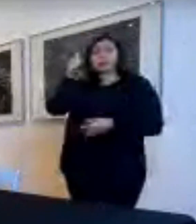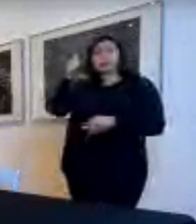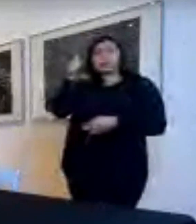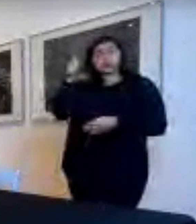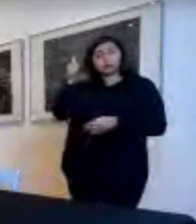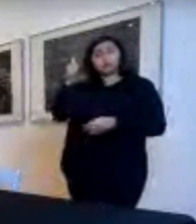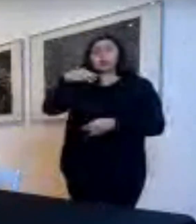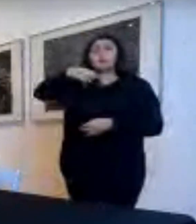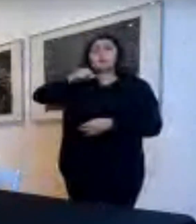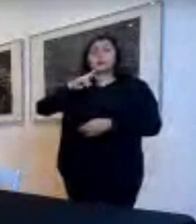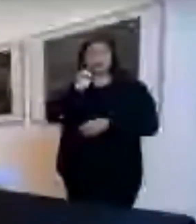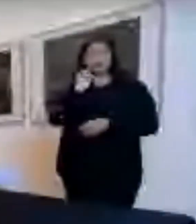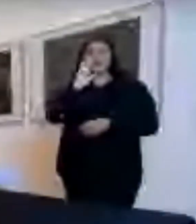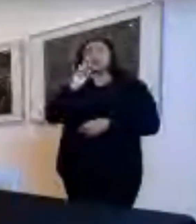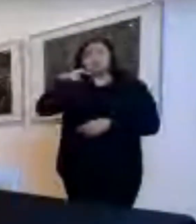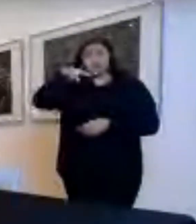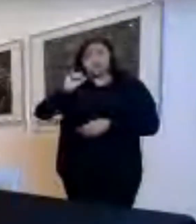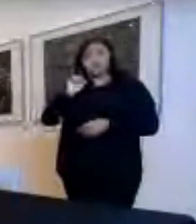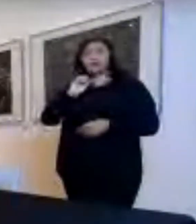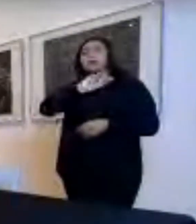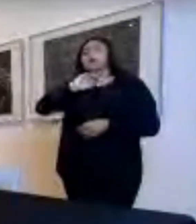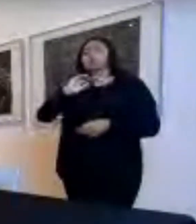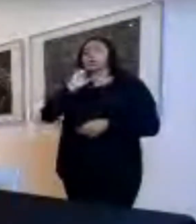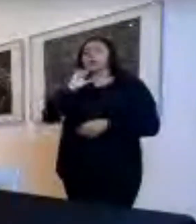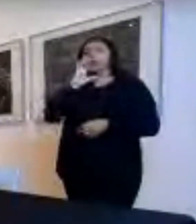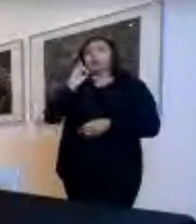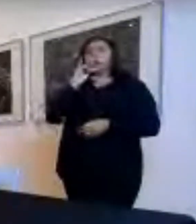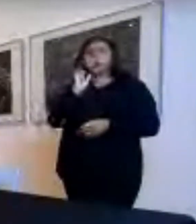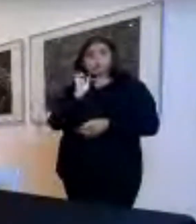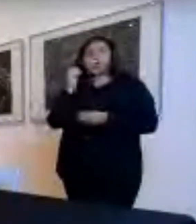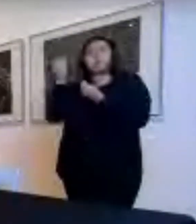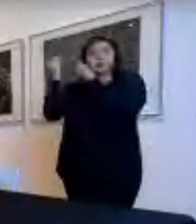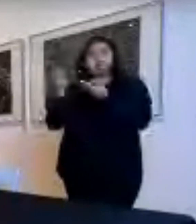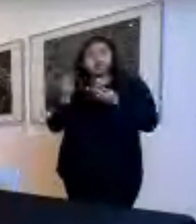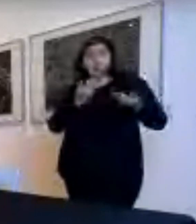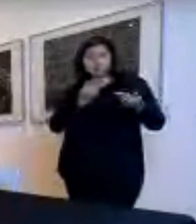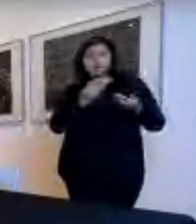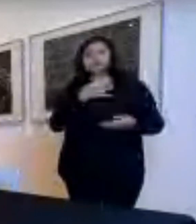María Irene Alcalde, que es quien va a dar la bienvenida con algunas palabras.